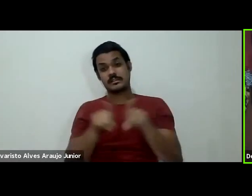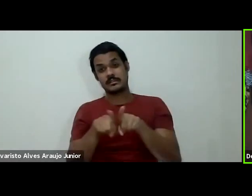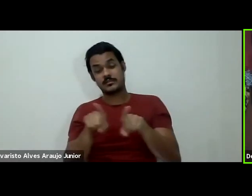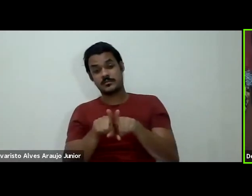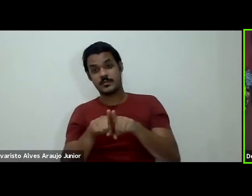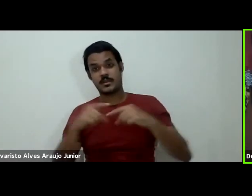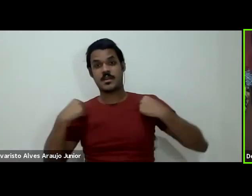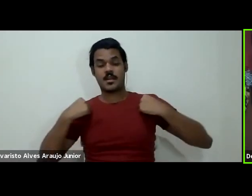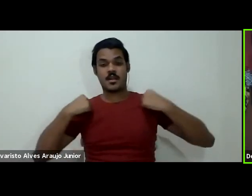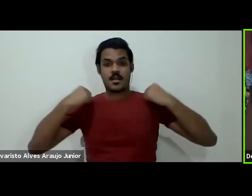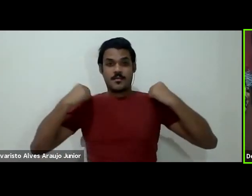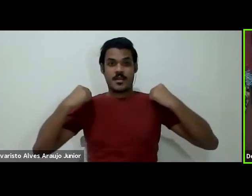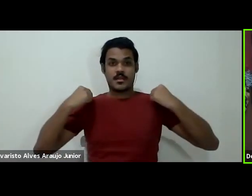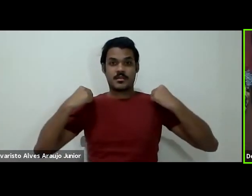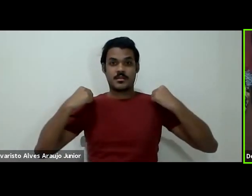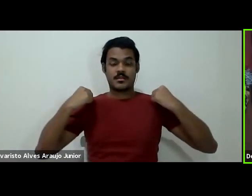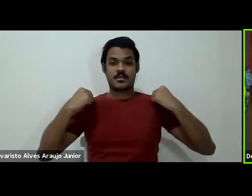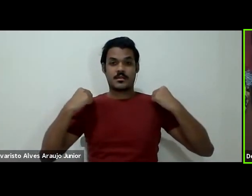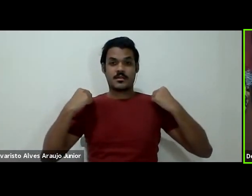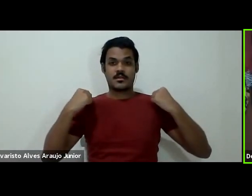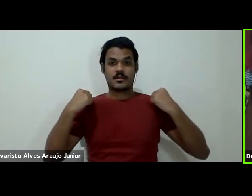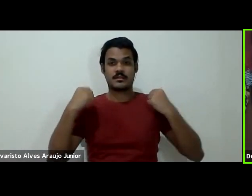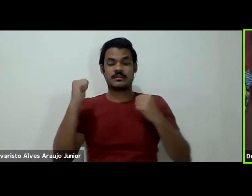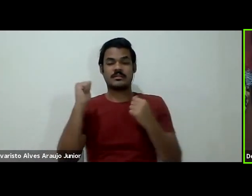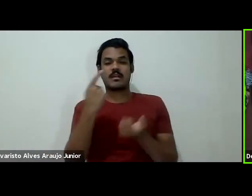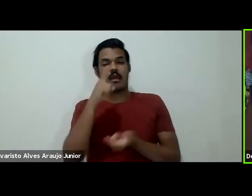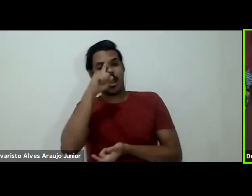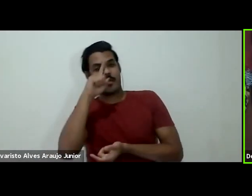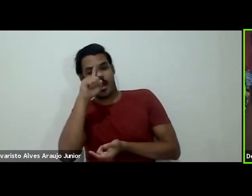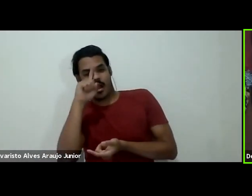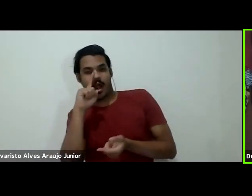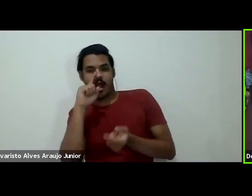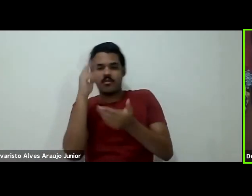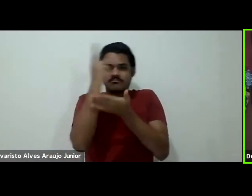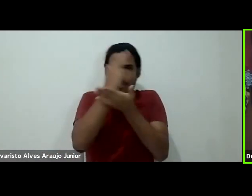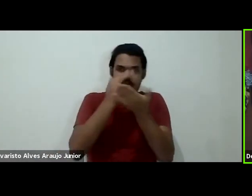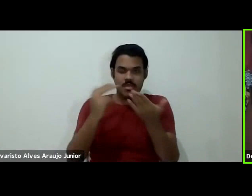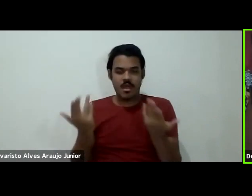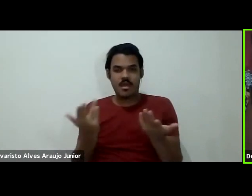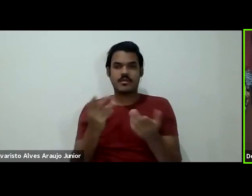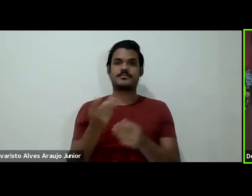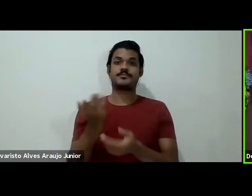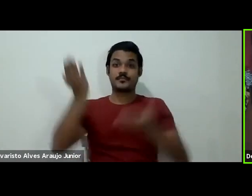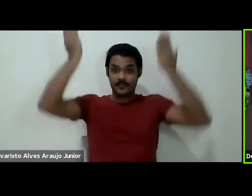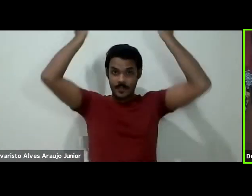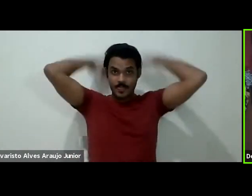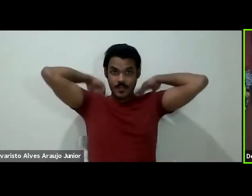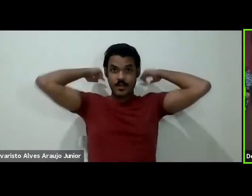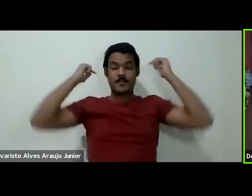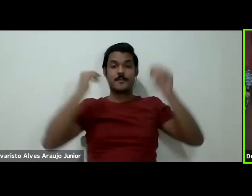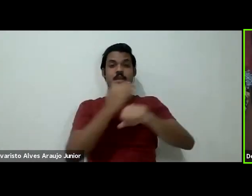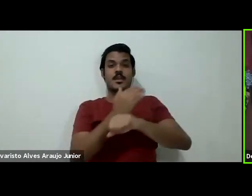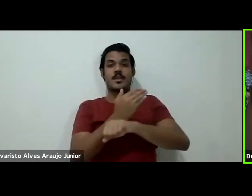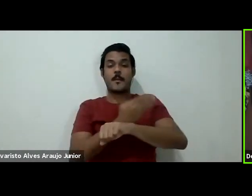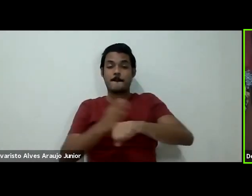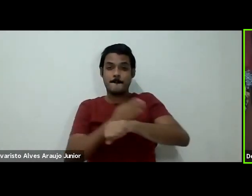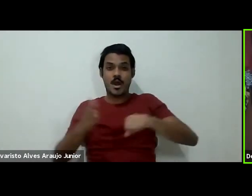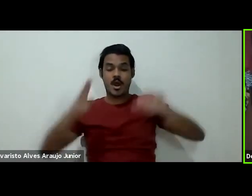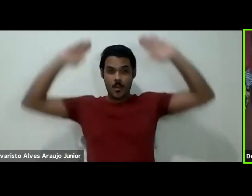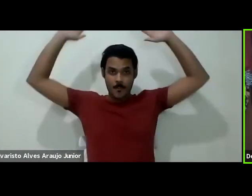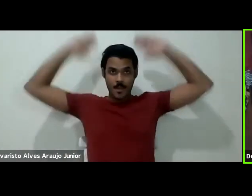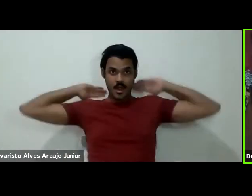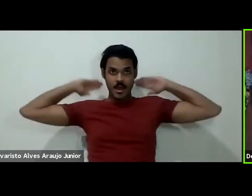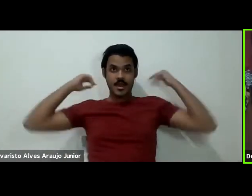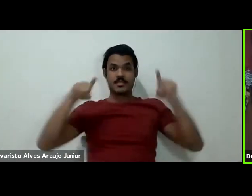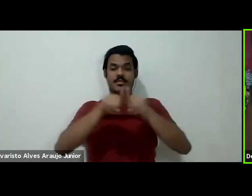uma camiseta predominantemente amarela, com algumas estampas. Atrás de mim, uma parede branca com uma prateleira e